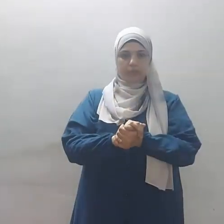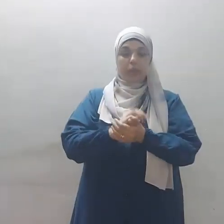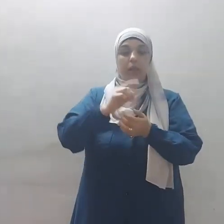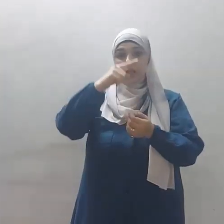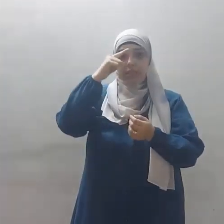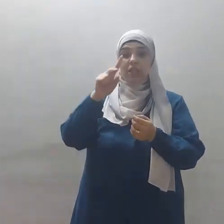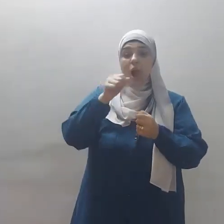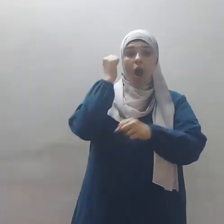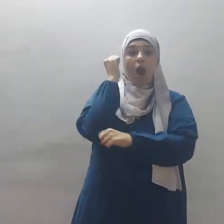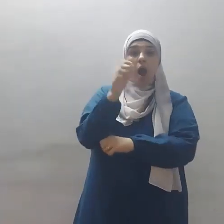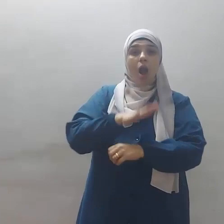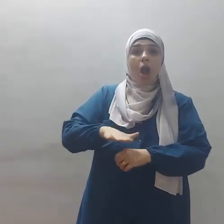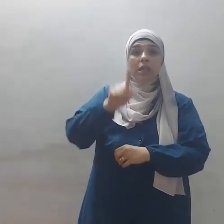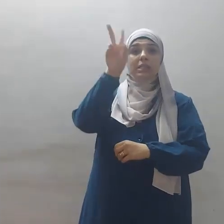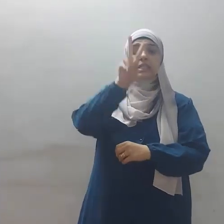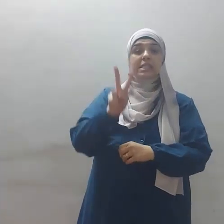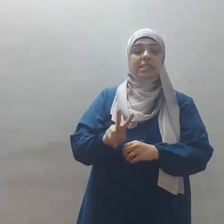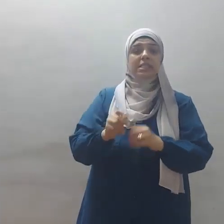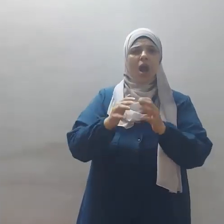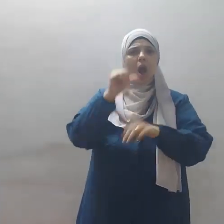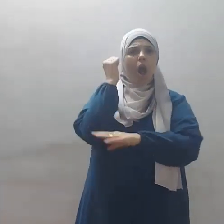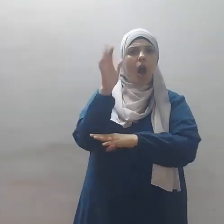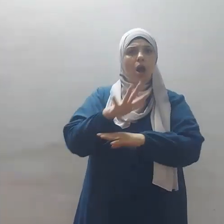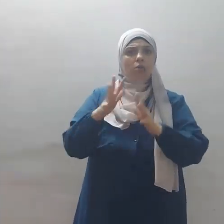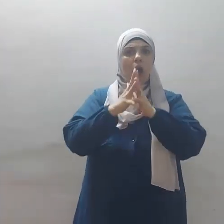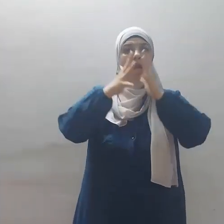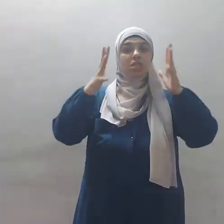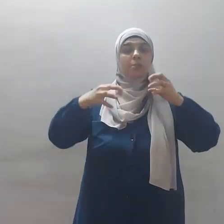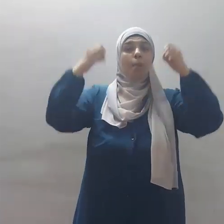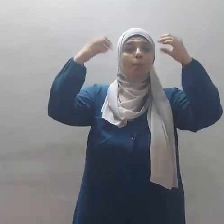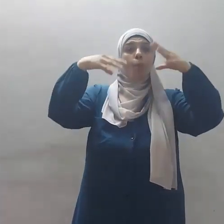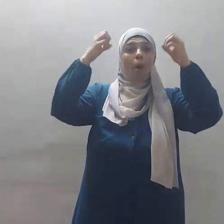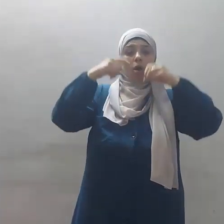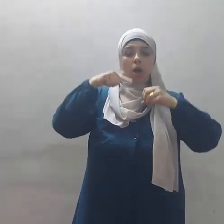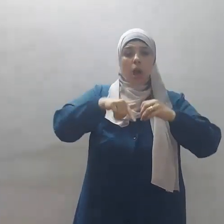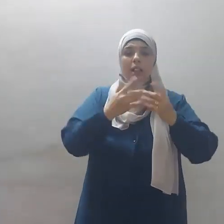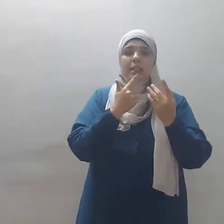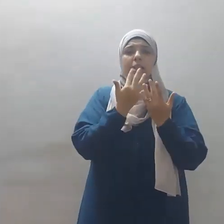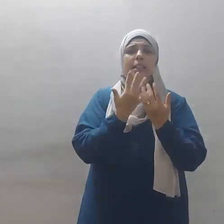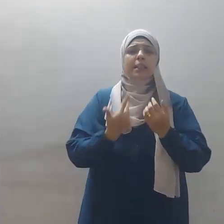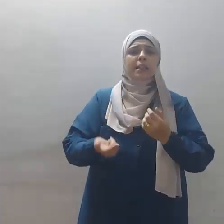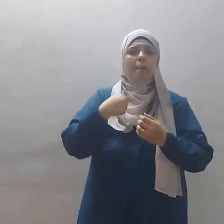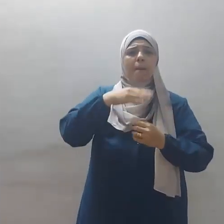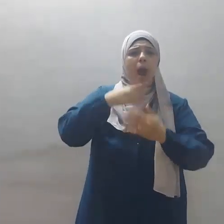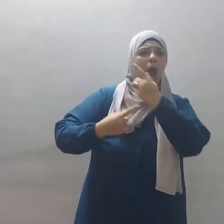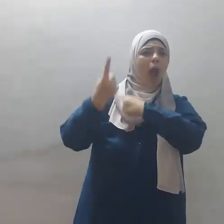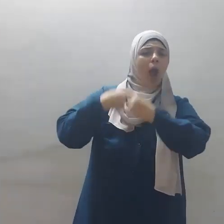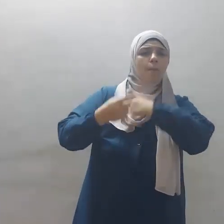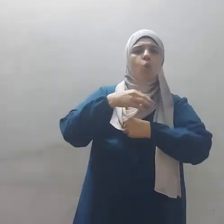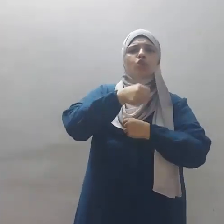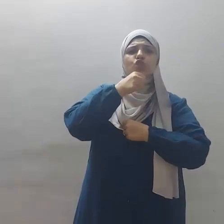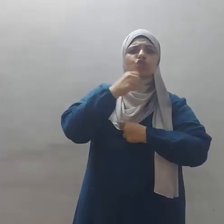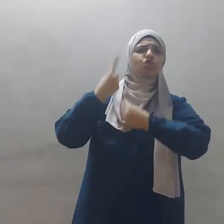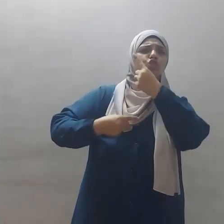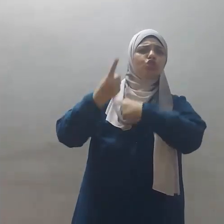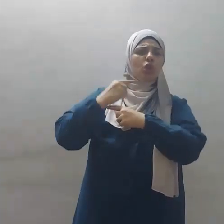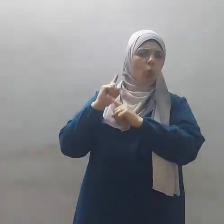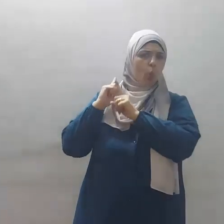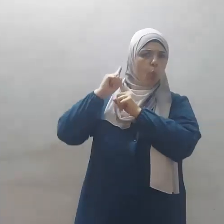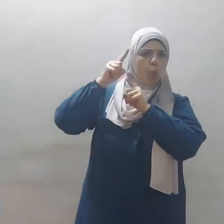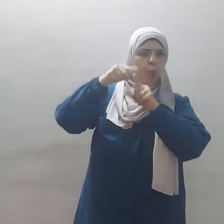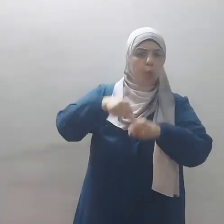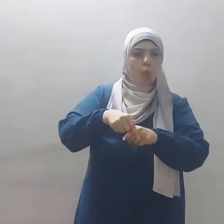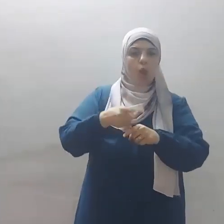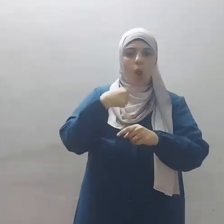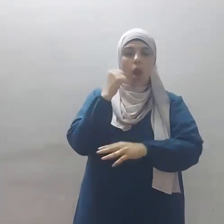فسيناء ارض عظيمه مباركه رويت بدماء ابائنا واجدادنا على مر التاريخ